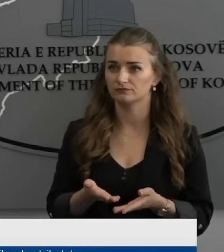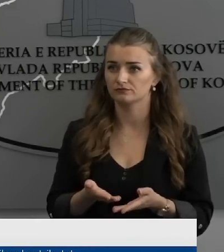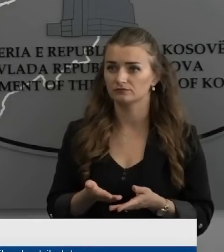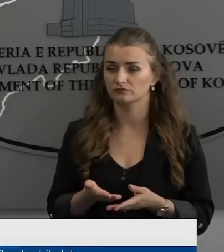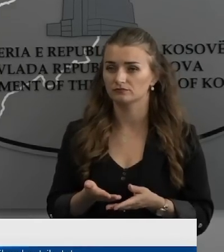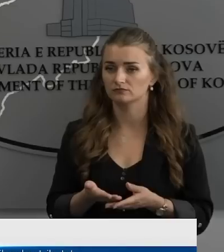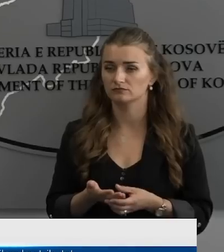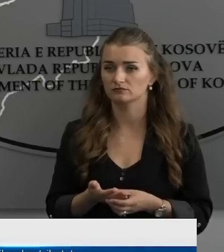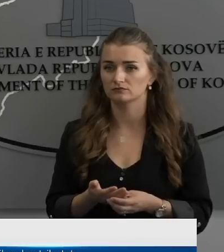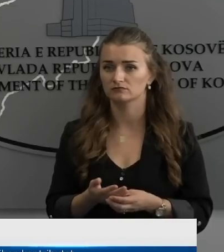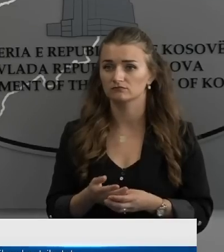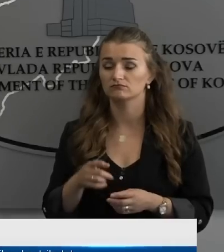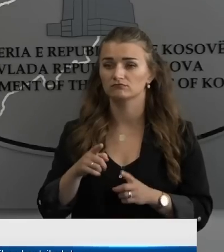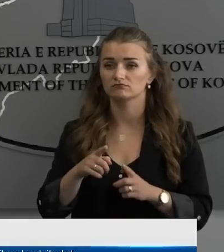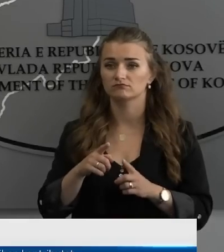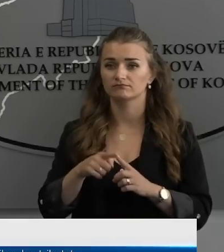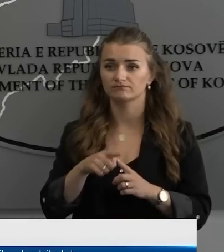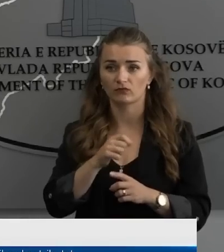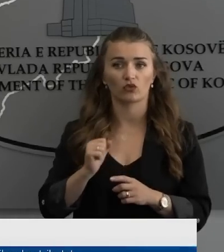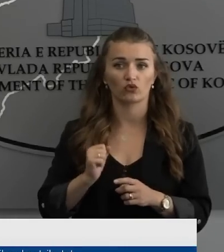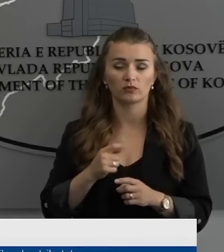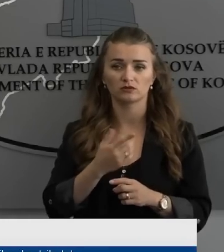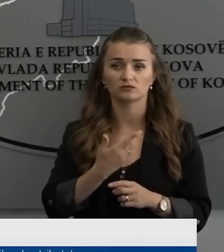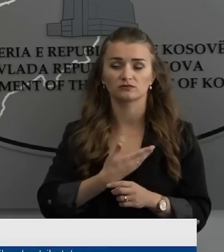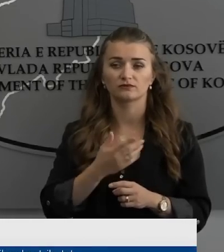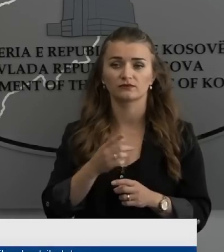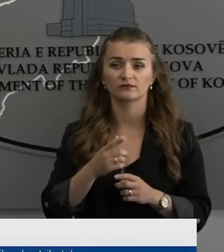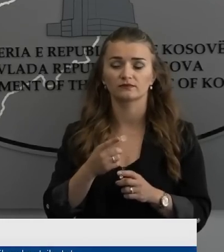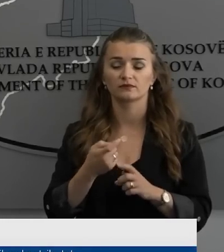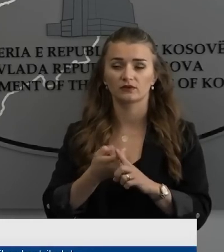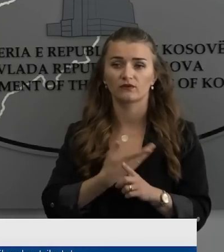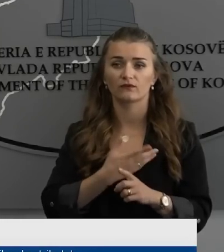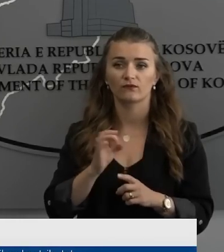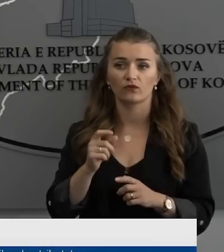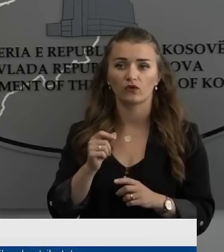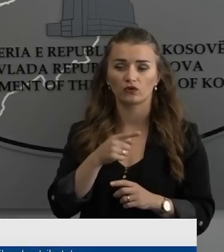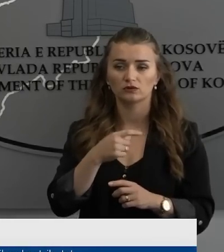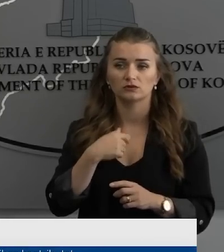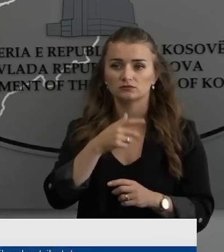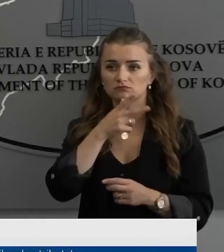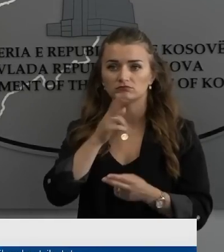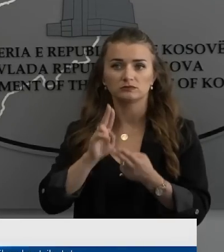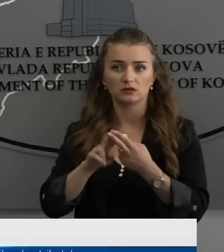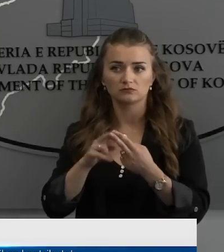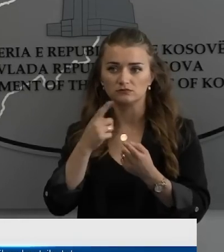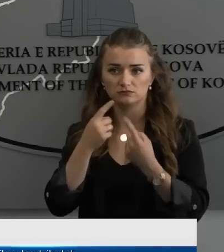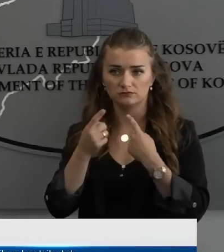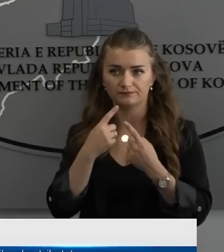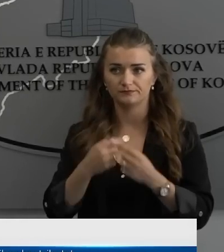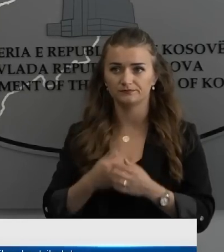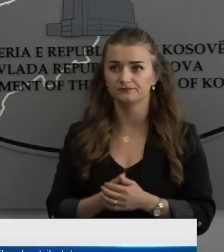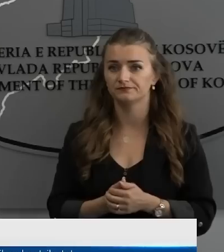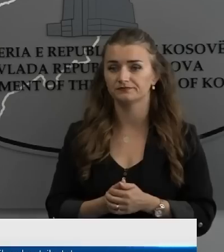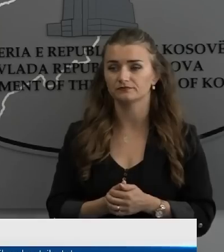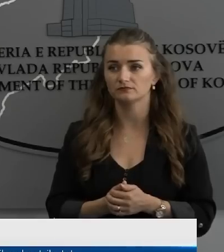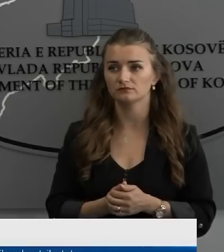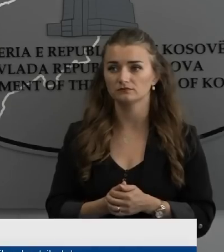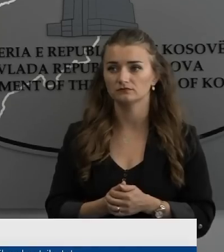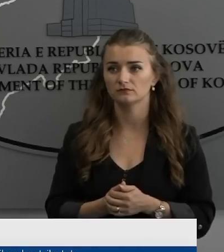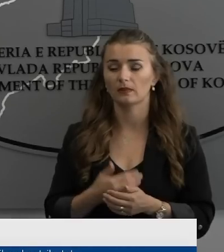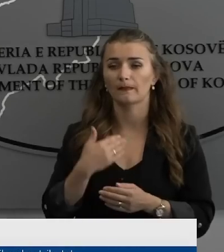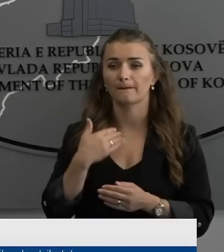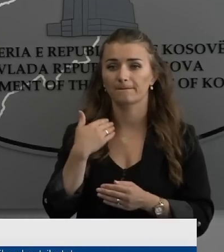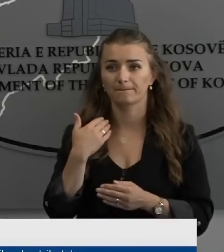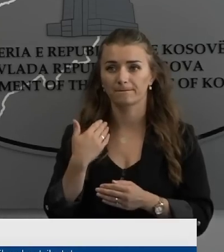Do të takoj edhe komandantin e KFOR-it, General Majorin Ristuccia. Dhe pas të gjitha këtyre takimeve, edhe me organet tona të